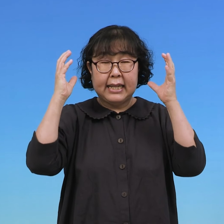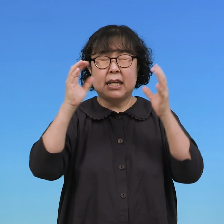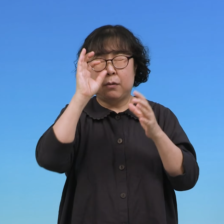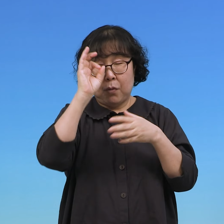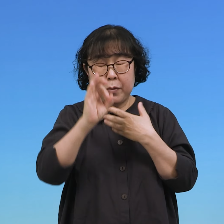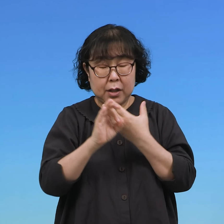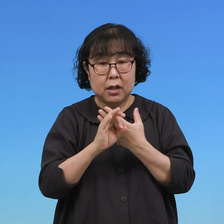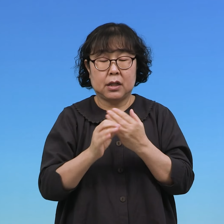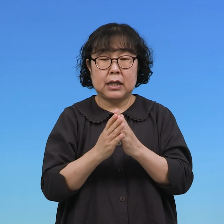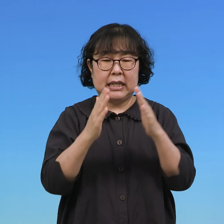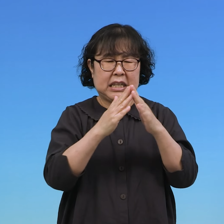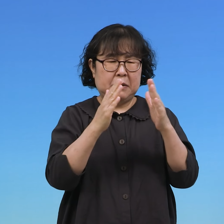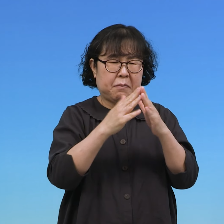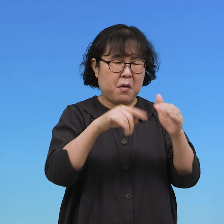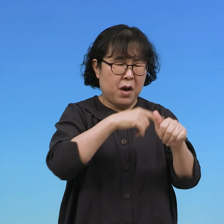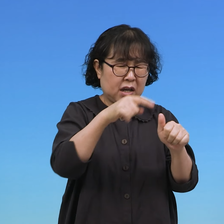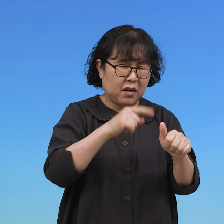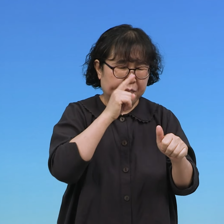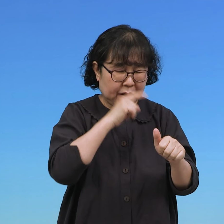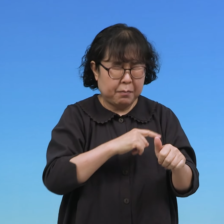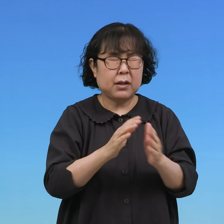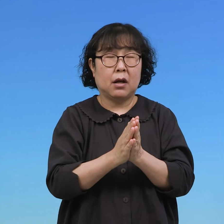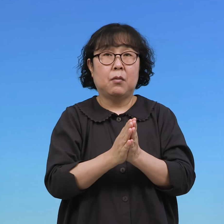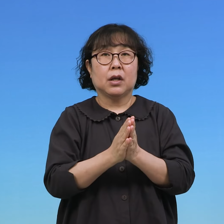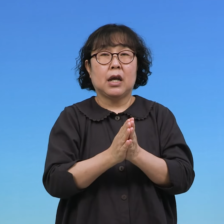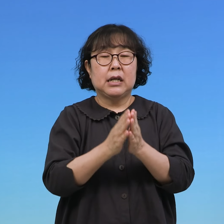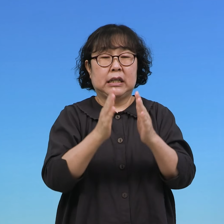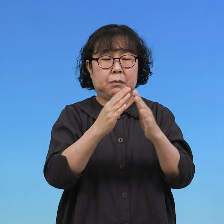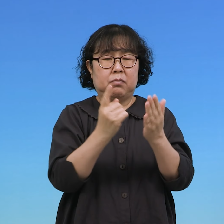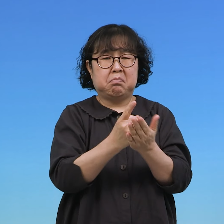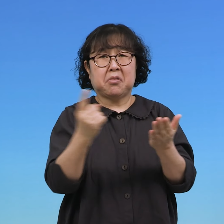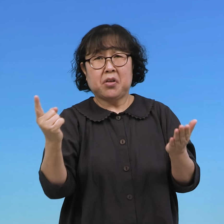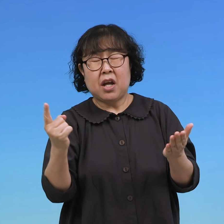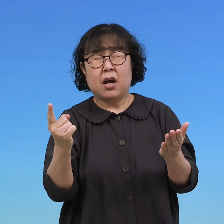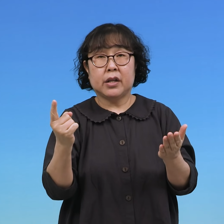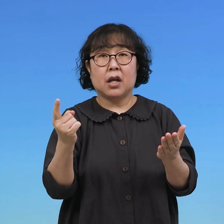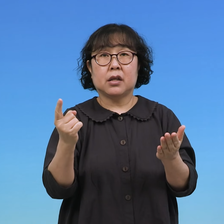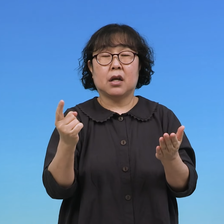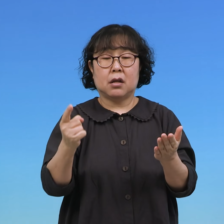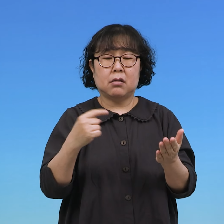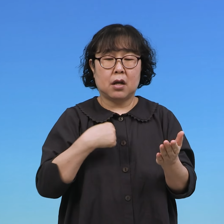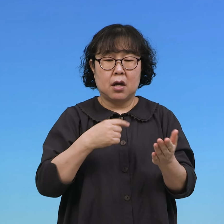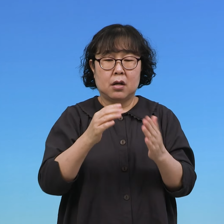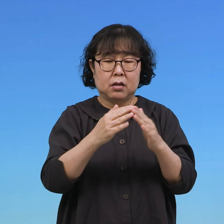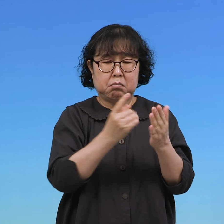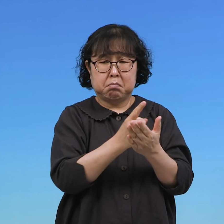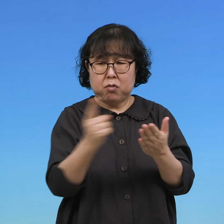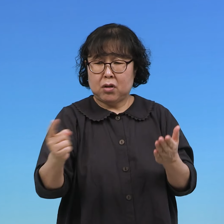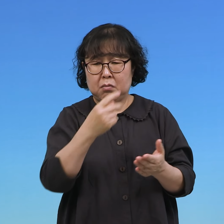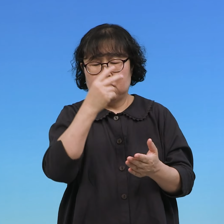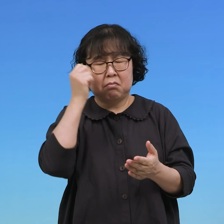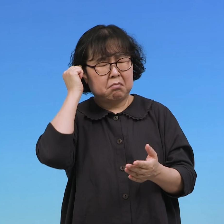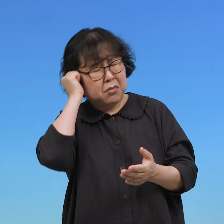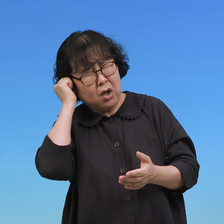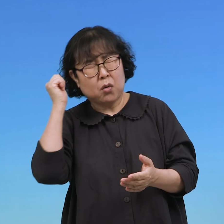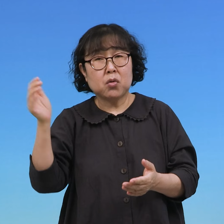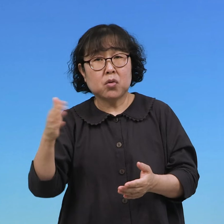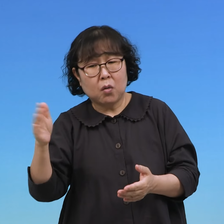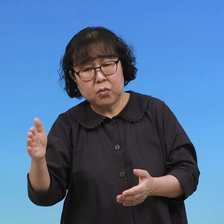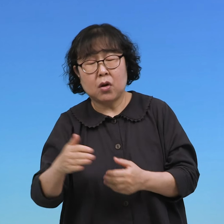사연이 있는지는 몰라도 집에서 이제 가출을 하는데요, 그리고는 이 아이들이 이제 당장에 가출하면 잘 데도 없고